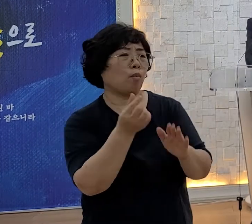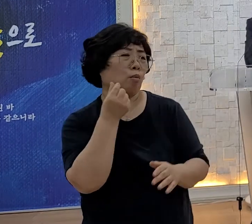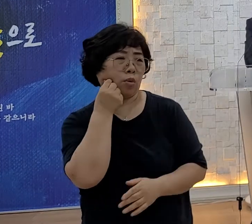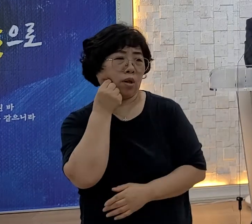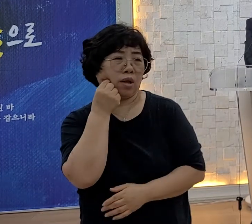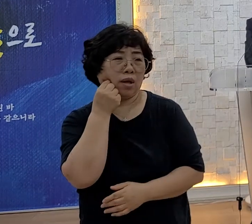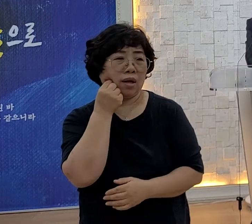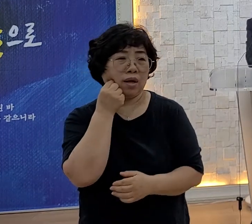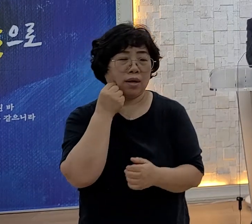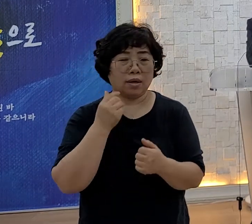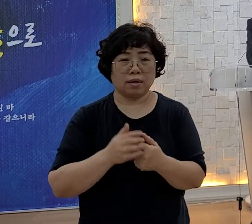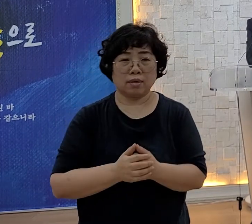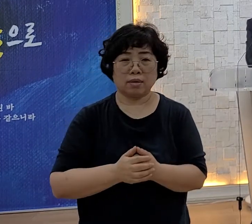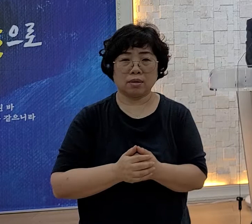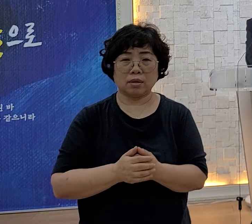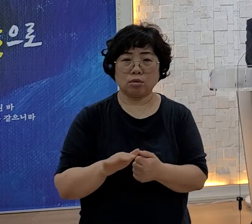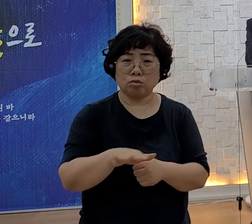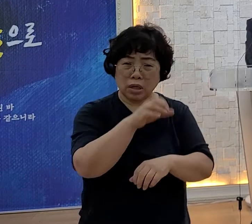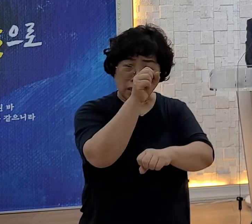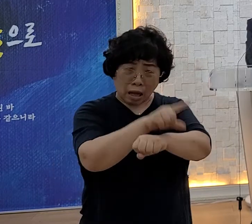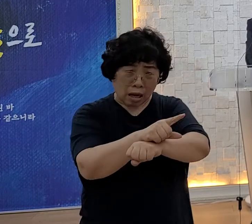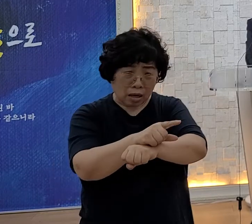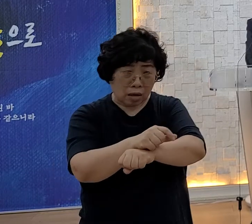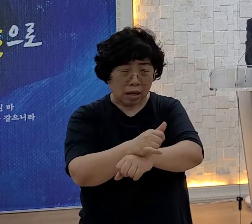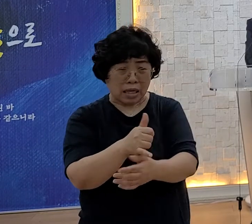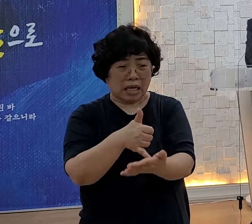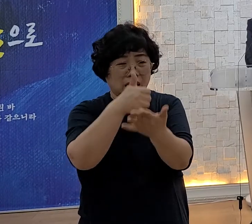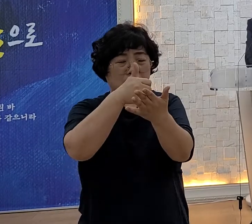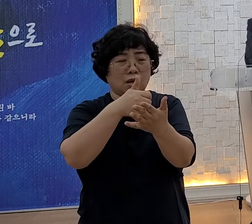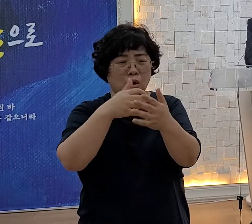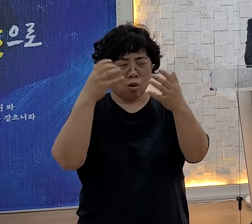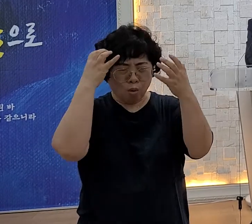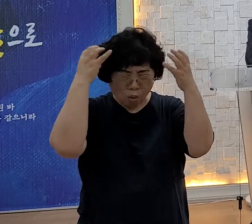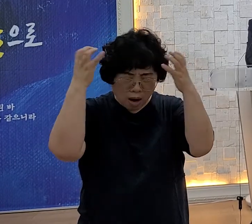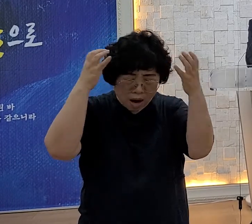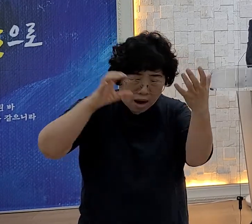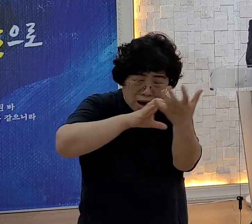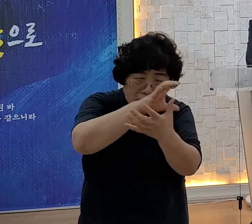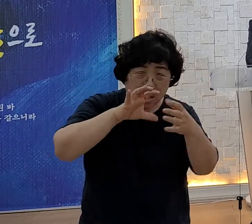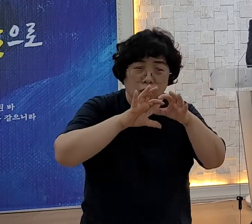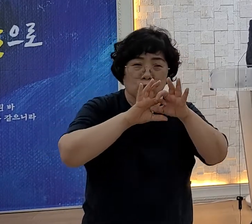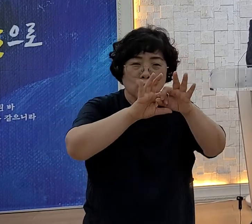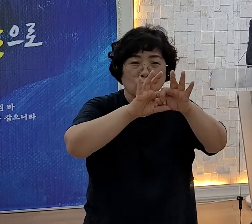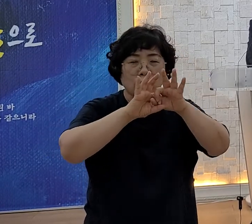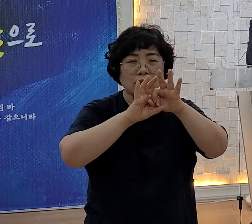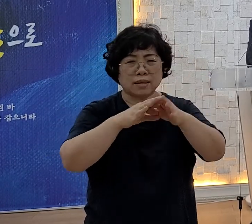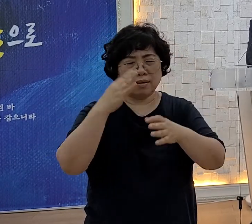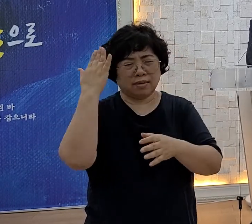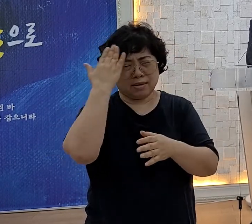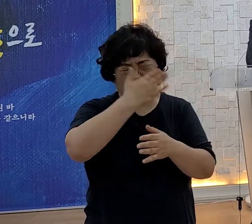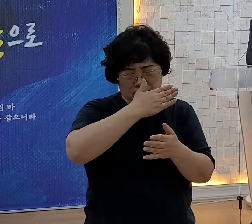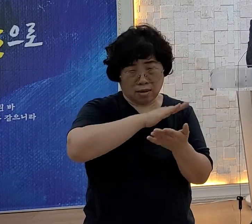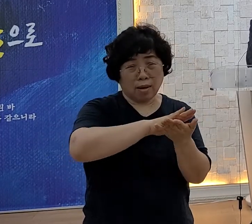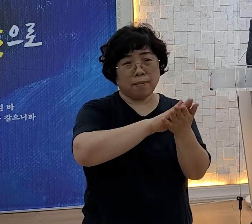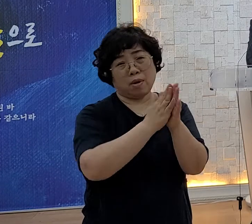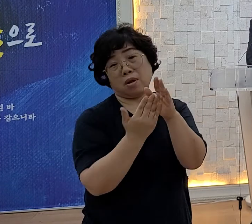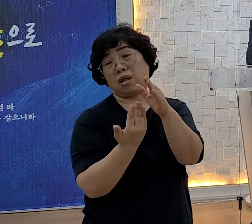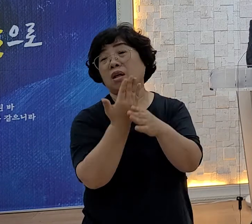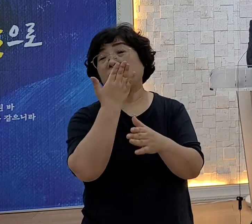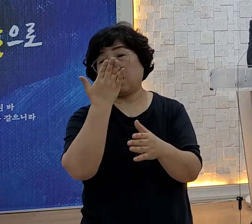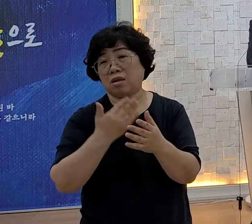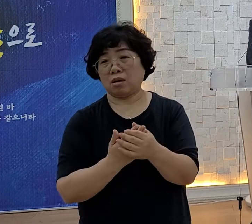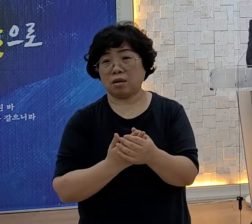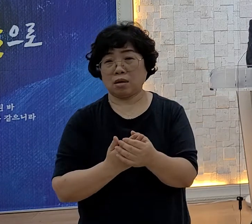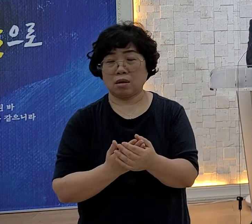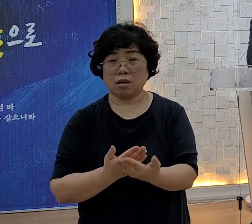우리의 인격은요, 이 환난을 통해서 깨끗하고 순전해집니다. 우리의 인생을